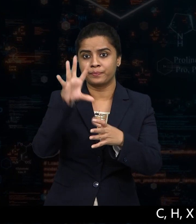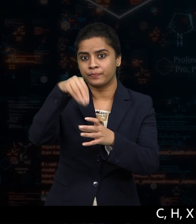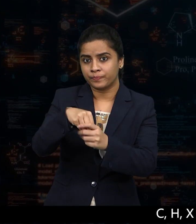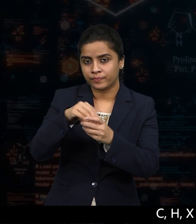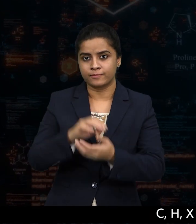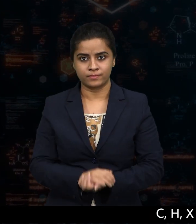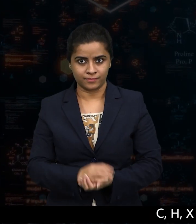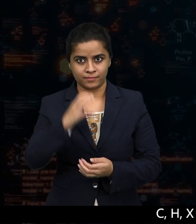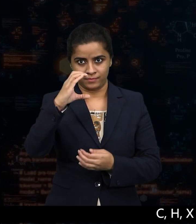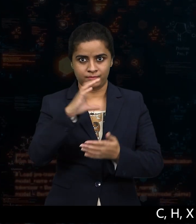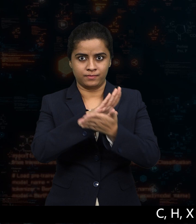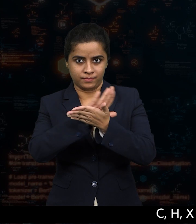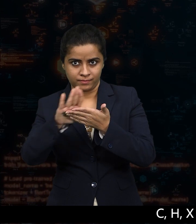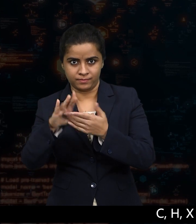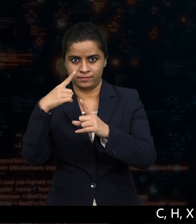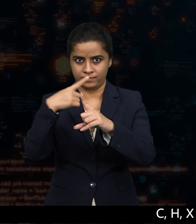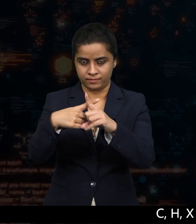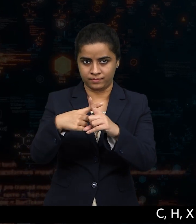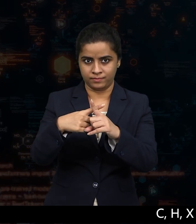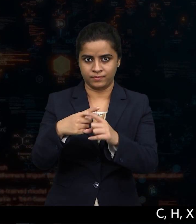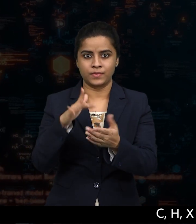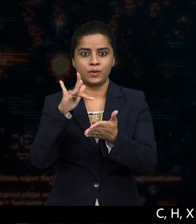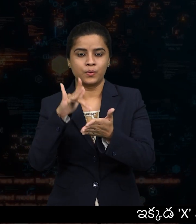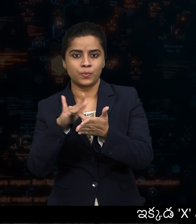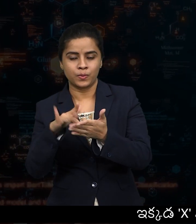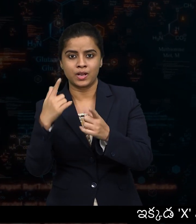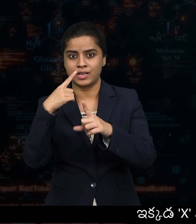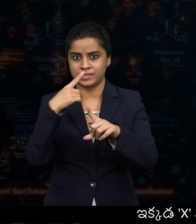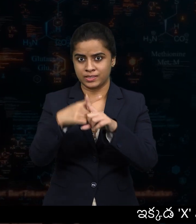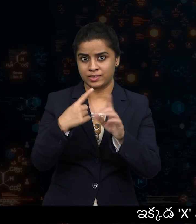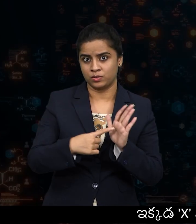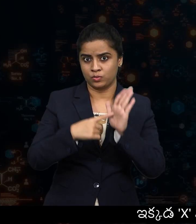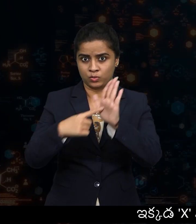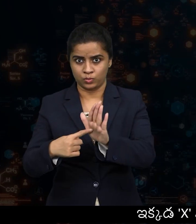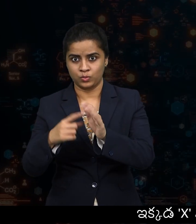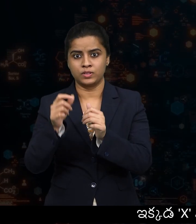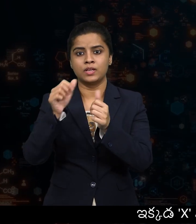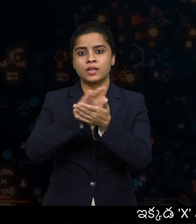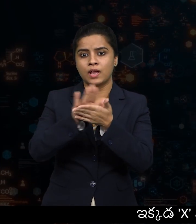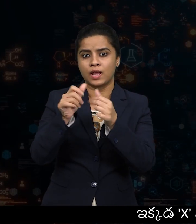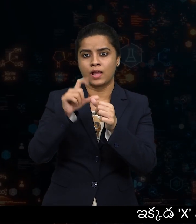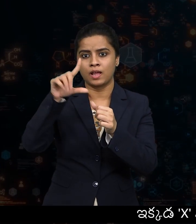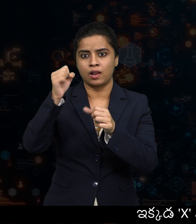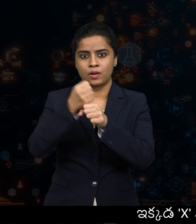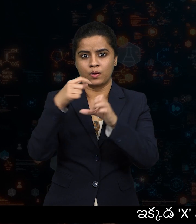CH కలిగిన సమ్మేళనాలు. ఇక్కడ X హాలోజన్లను సూచిస్తుంది.